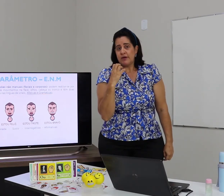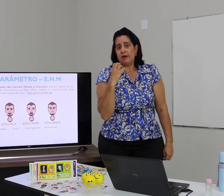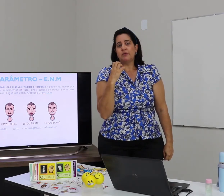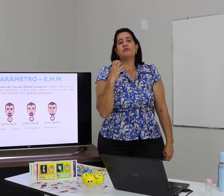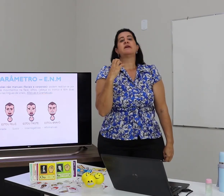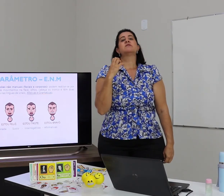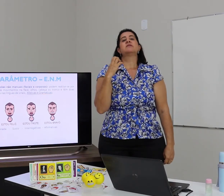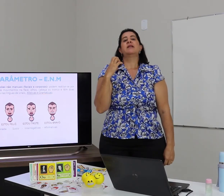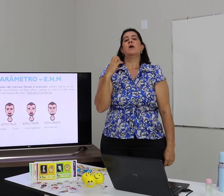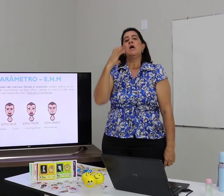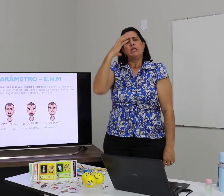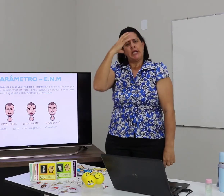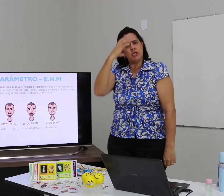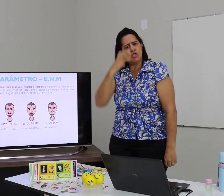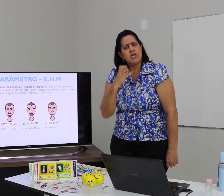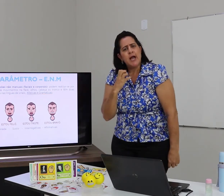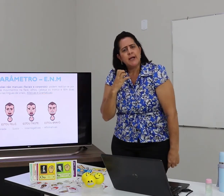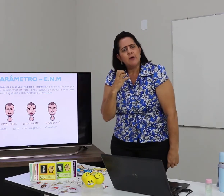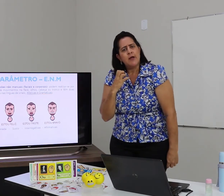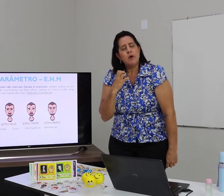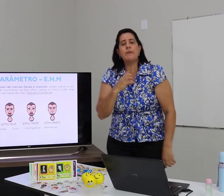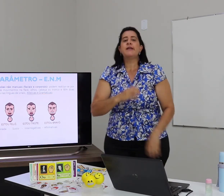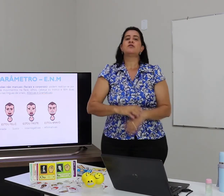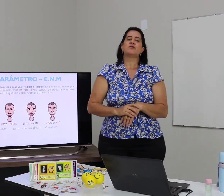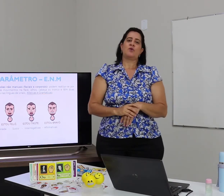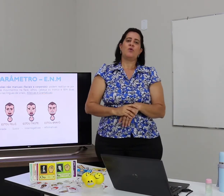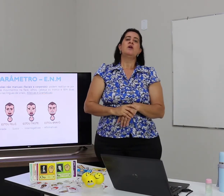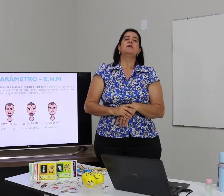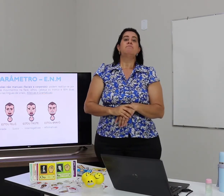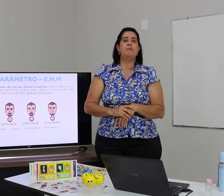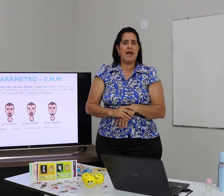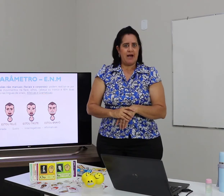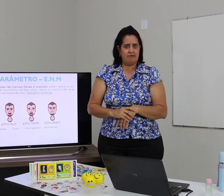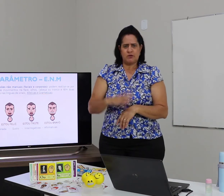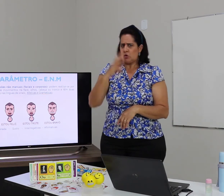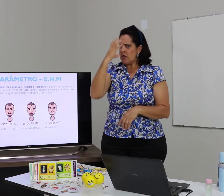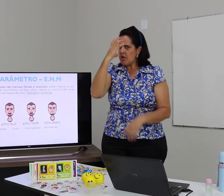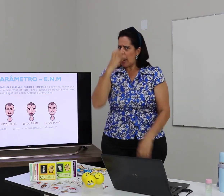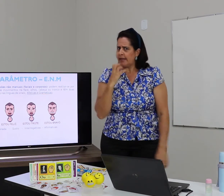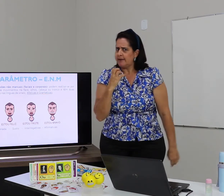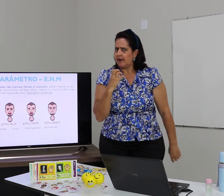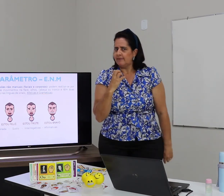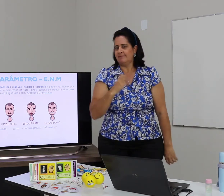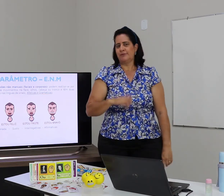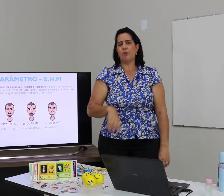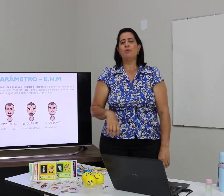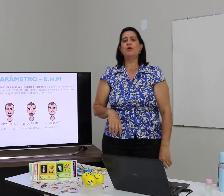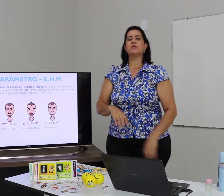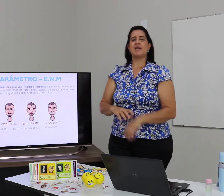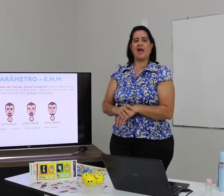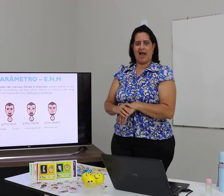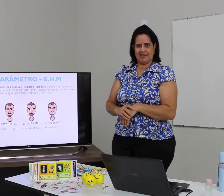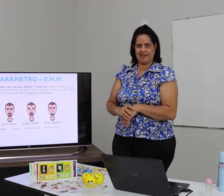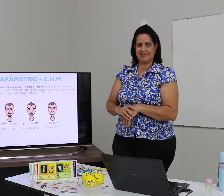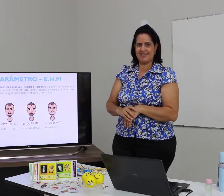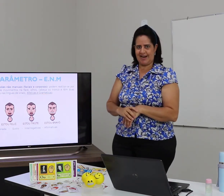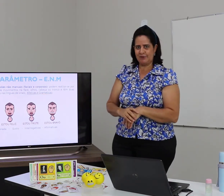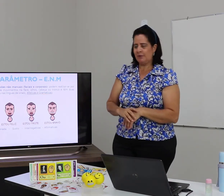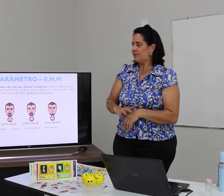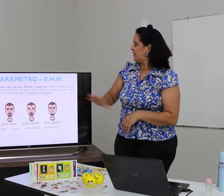quando eu faço o sinal, tem que indicar que eu realmente estou brava, estou irada, estou muito zangada, certo?